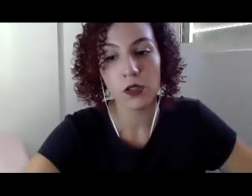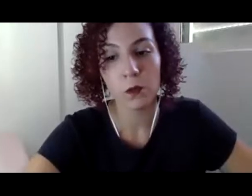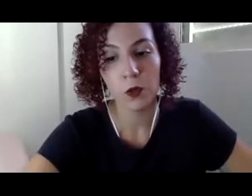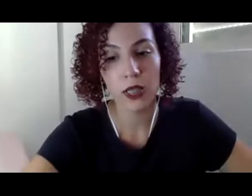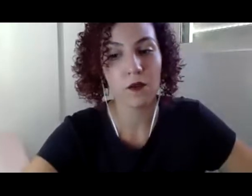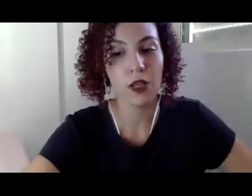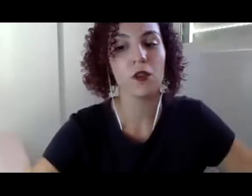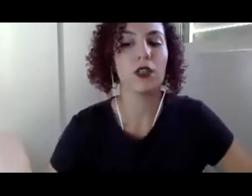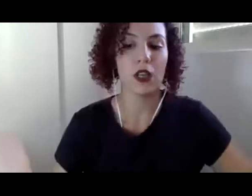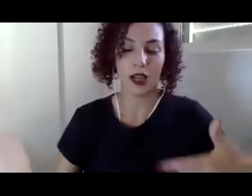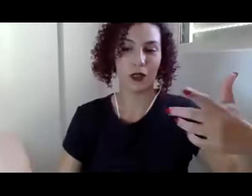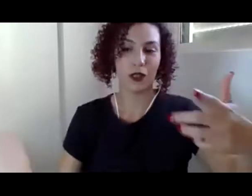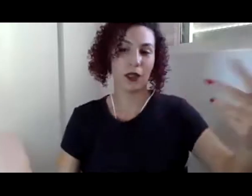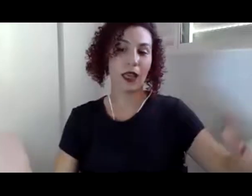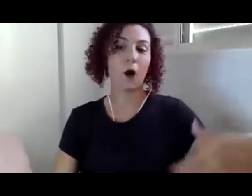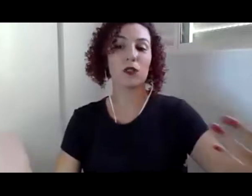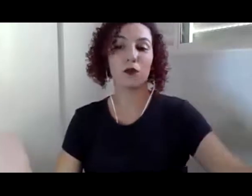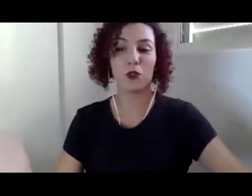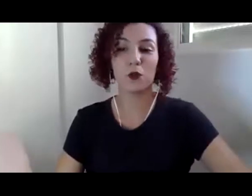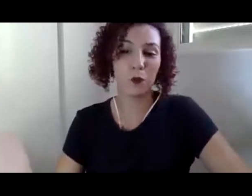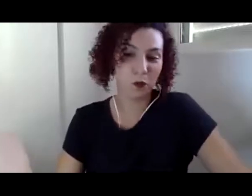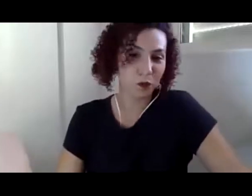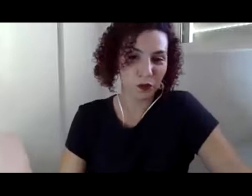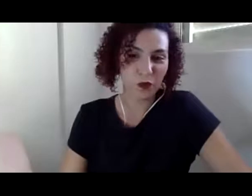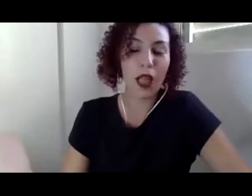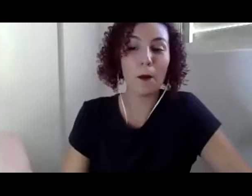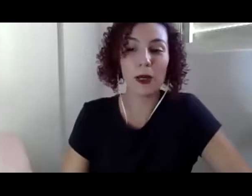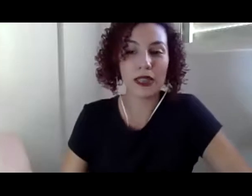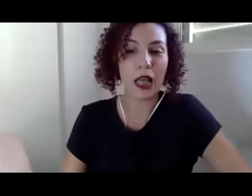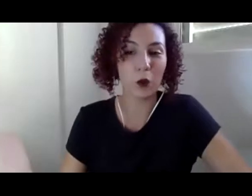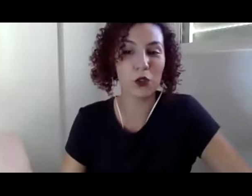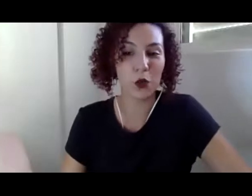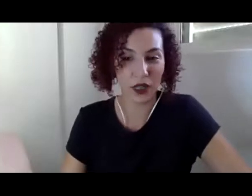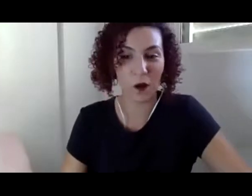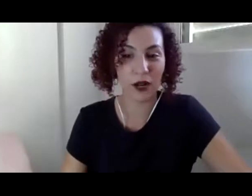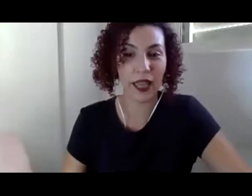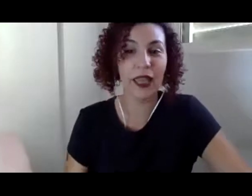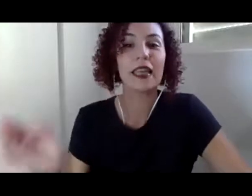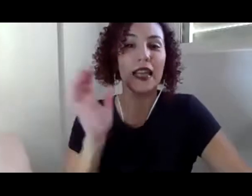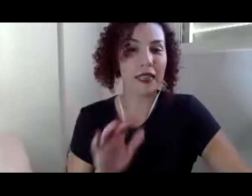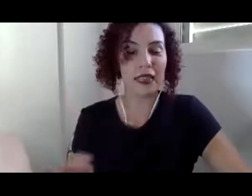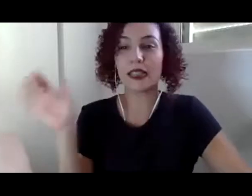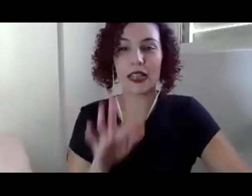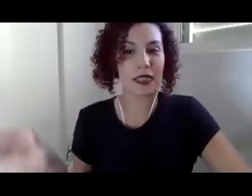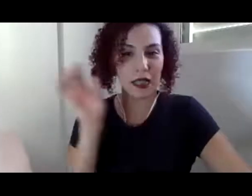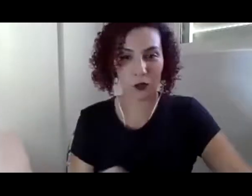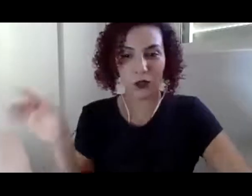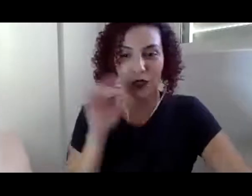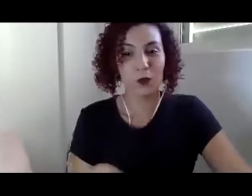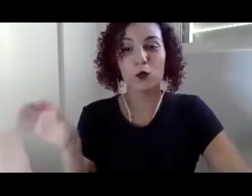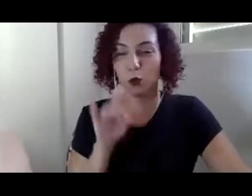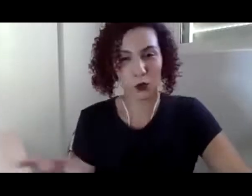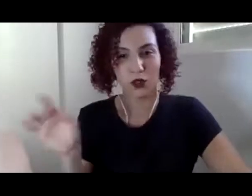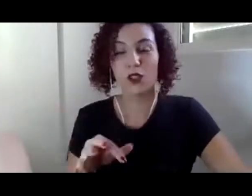eu gosto muito desse vídeo, eu vou deixar ele rodando aqui, que é como se fosse um apresentador de jornal, né? Que ele está